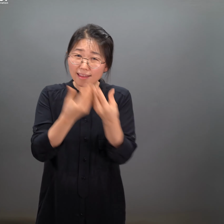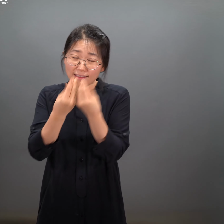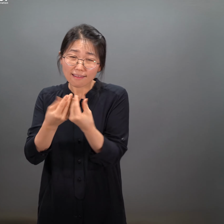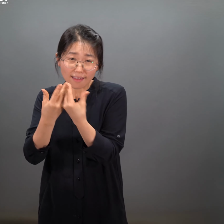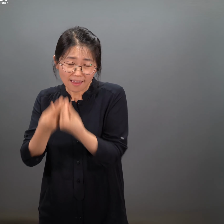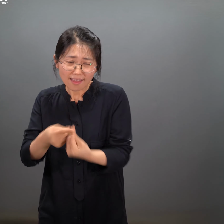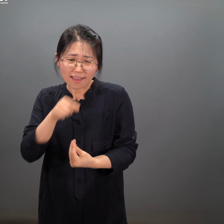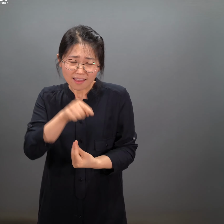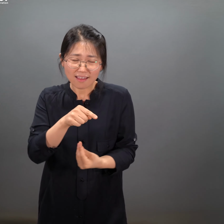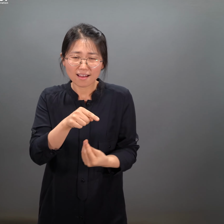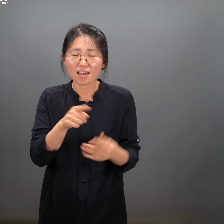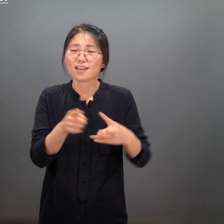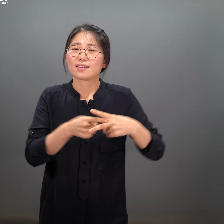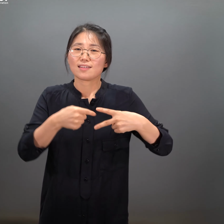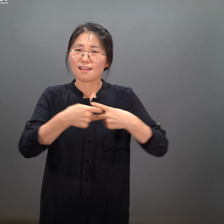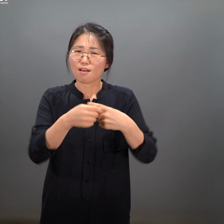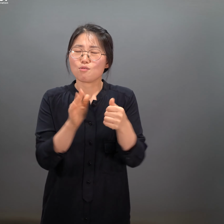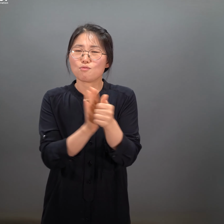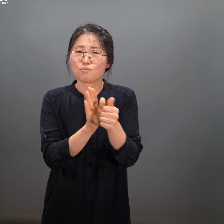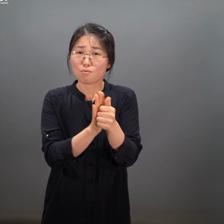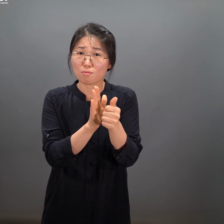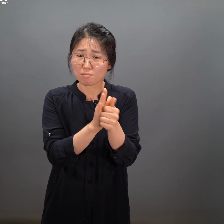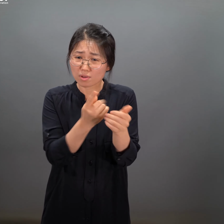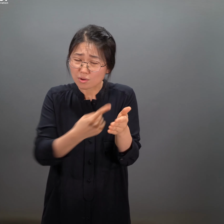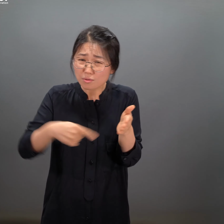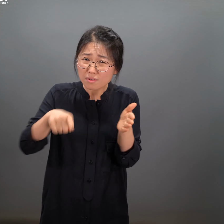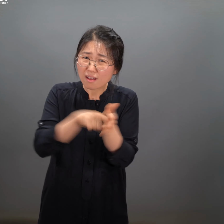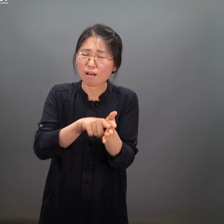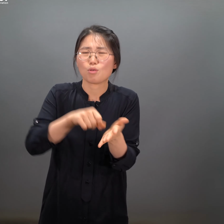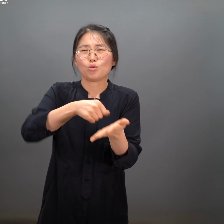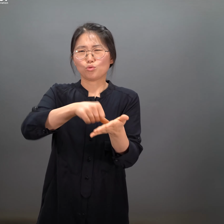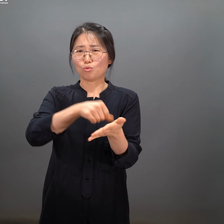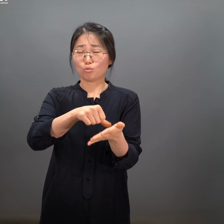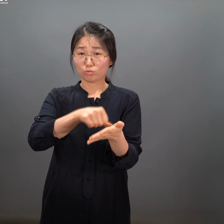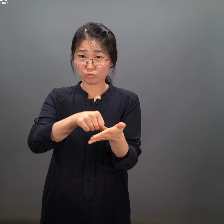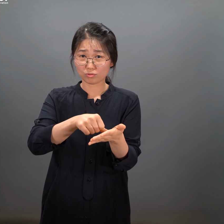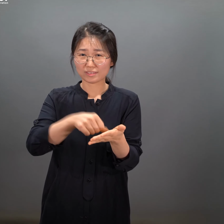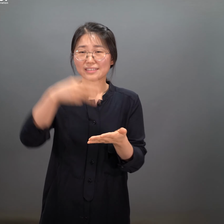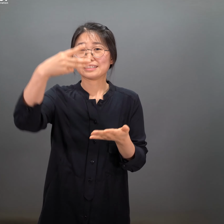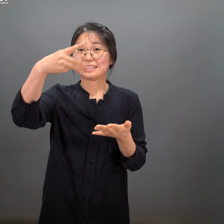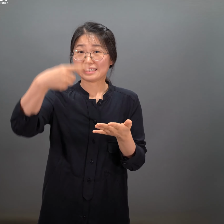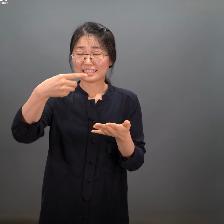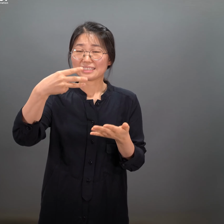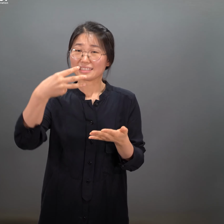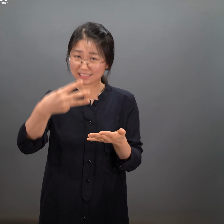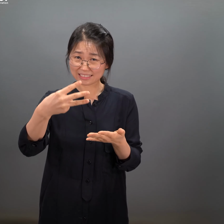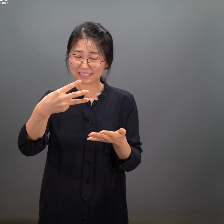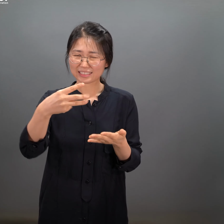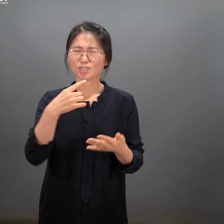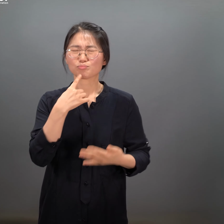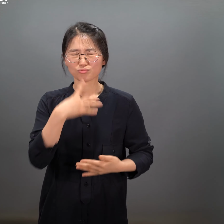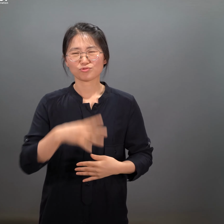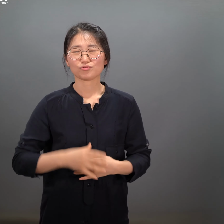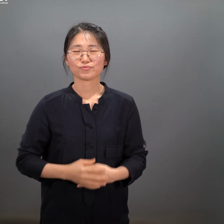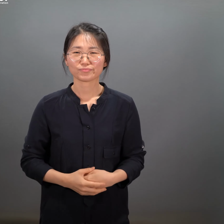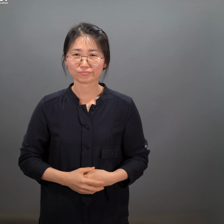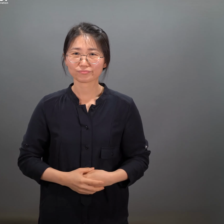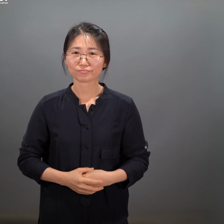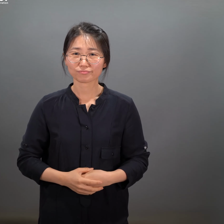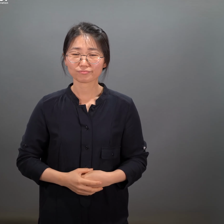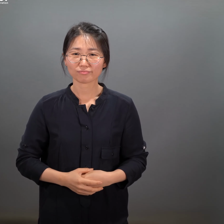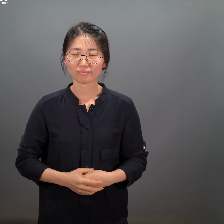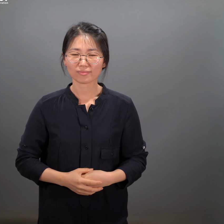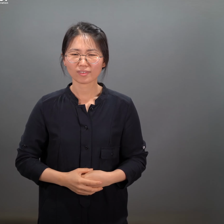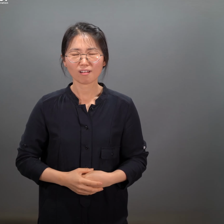그 사례들을 잘 이해할 수 있도록 도와주는 우리 신학자들이 만들어낸 틀이라고 말할